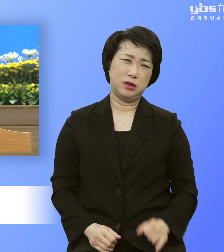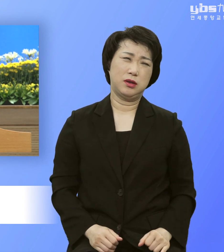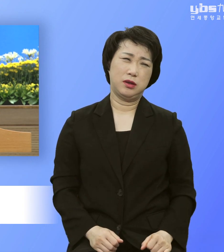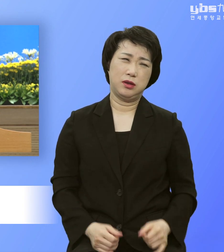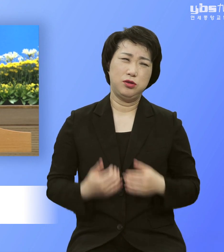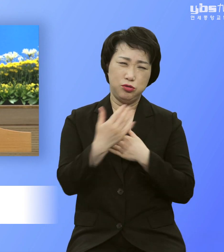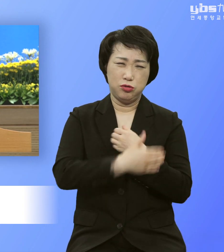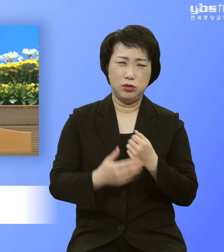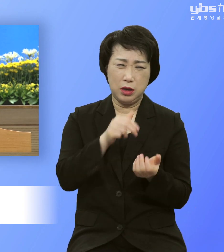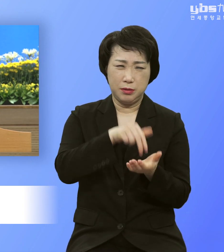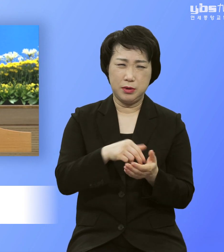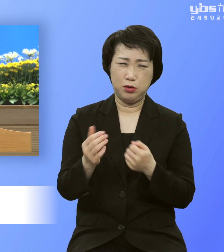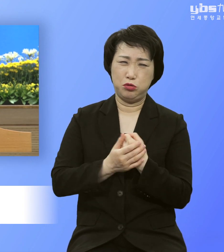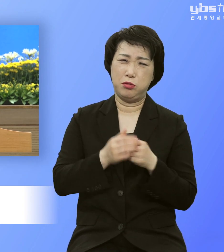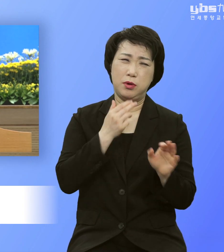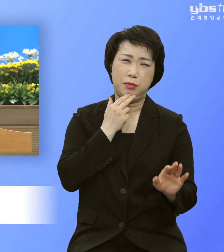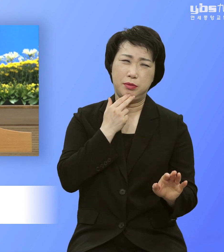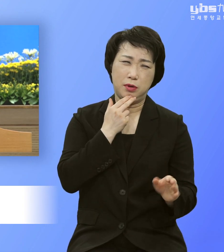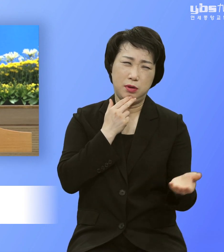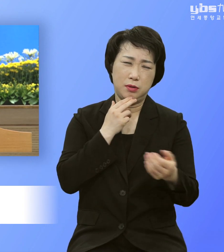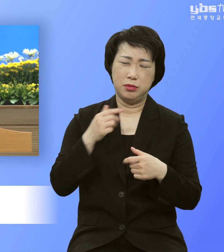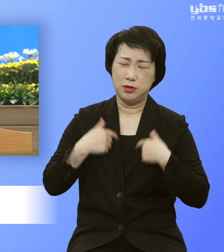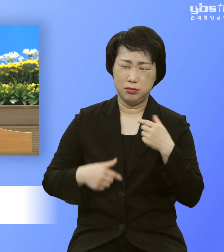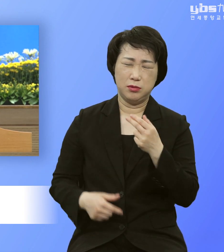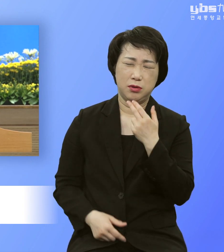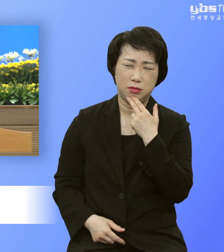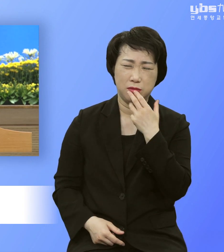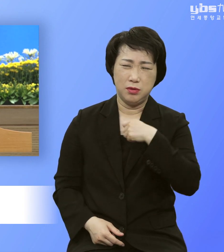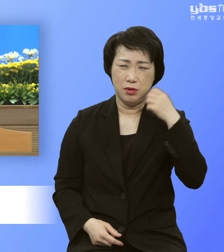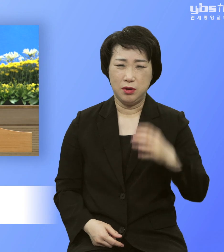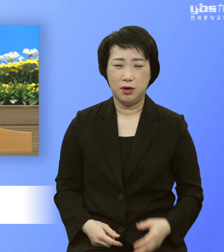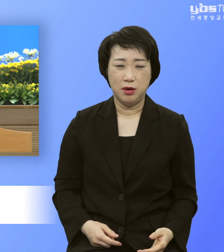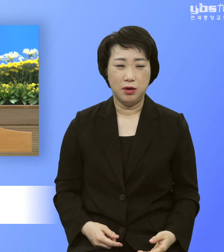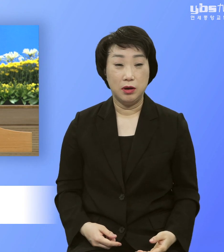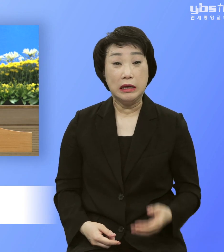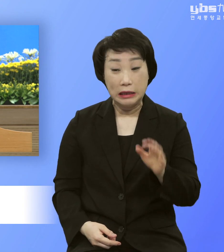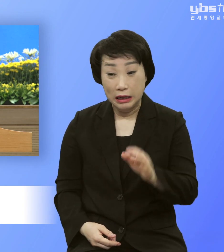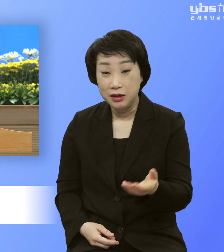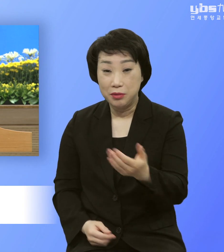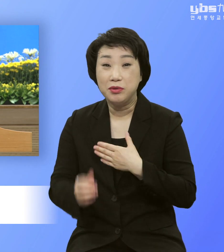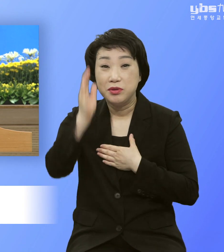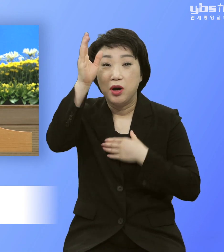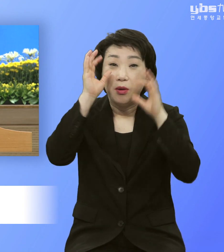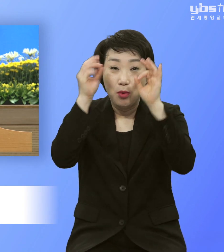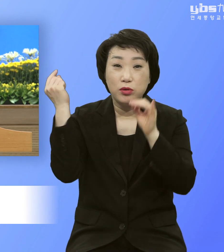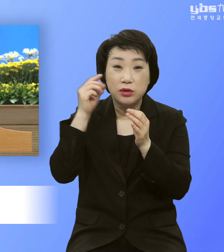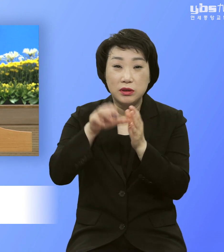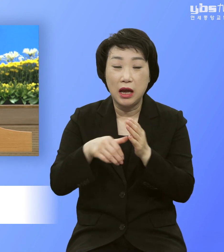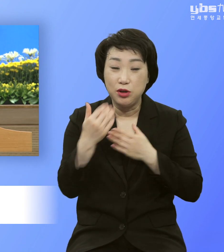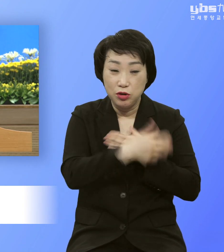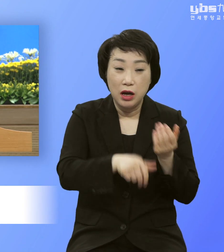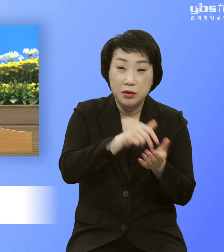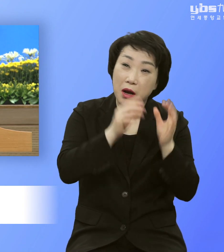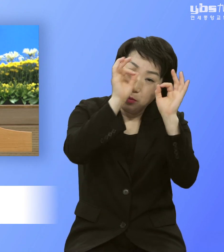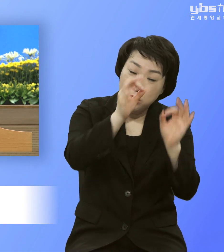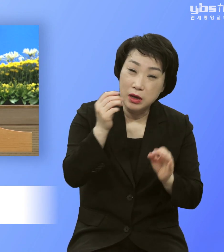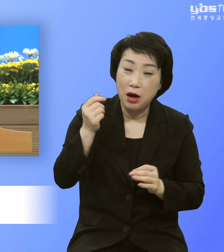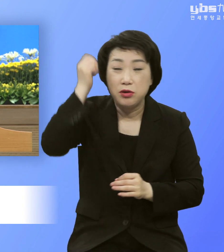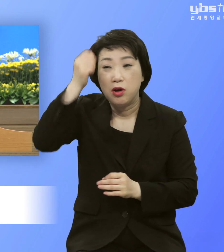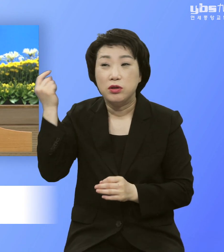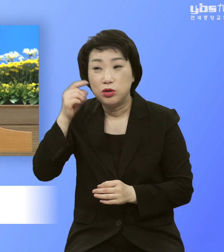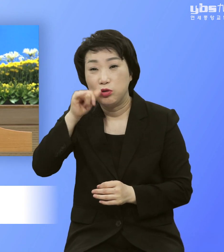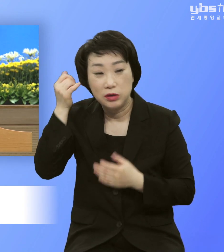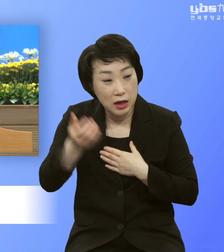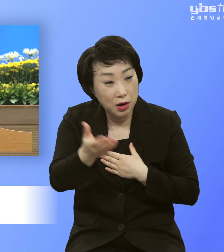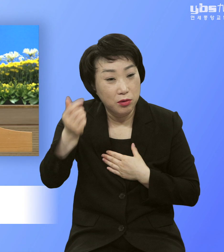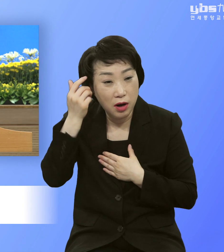육에는 별 도움이 안 돼. 그냥 안 기뻐요. 이제 내가 육으로 듣느냐 영으로 듣느냐. 내가 이런 말이 영이면 그